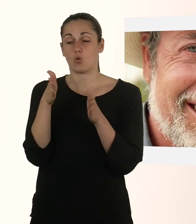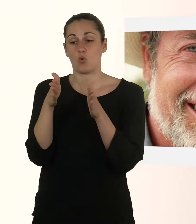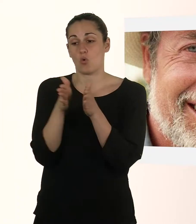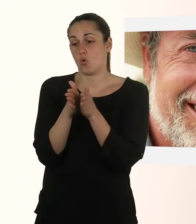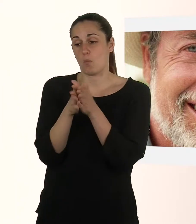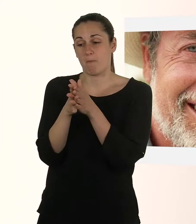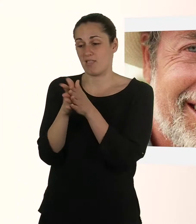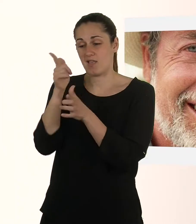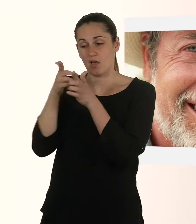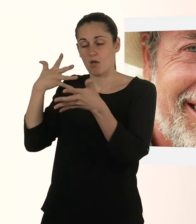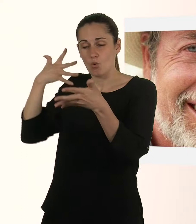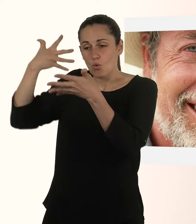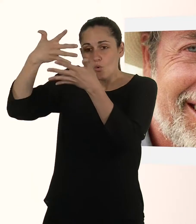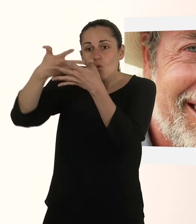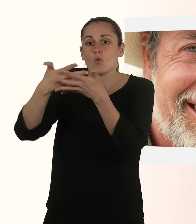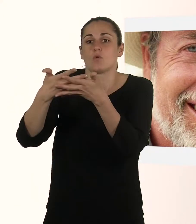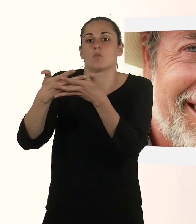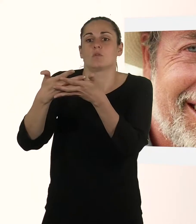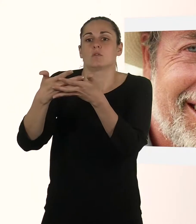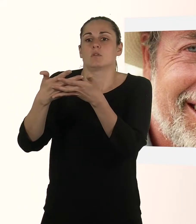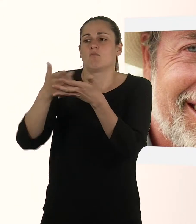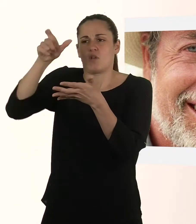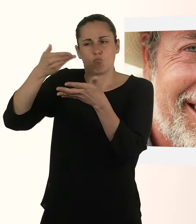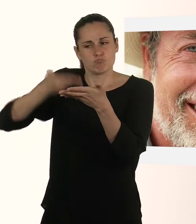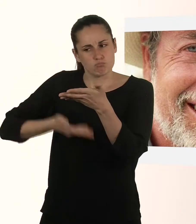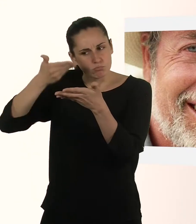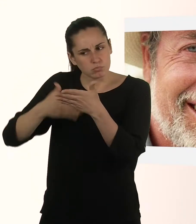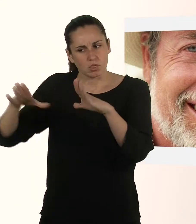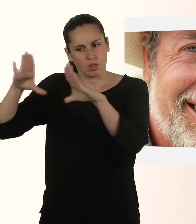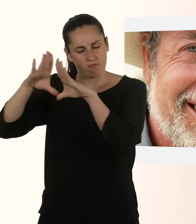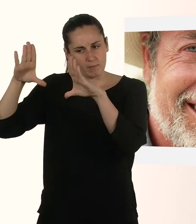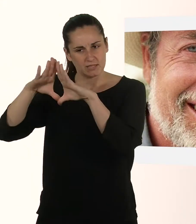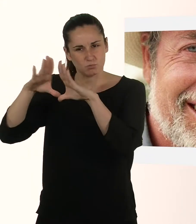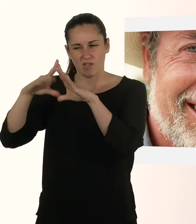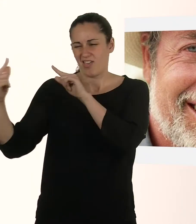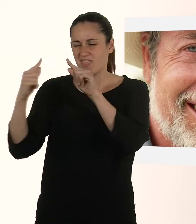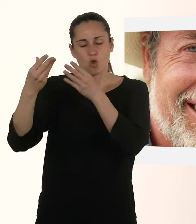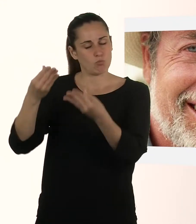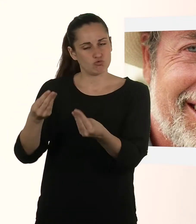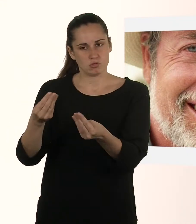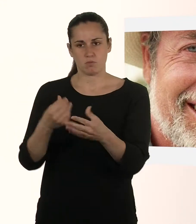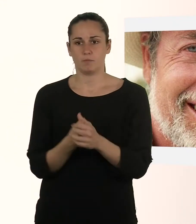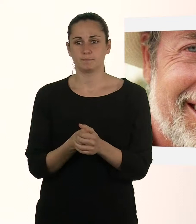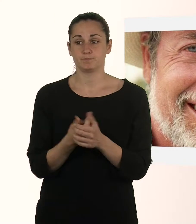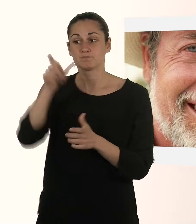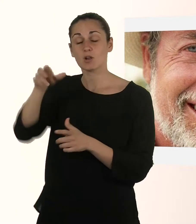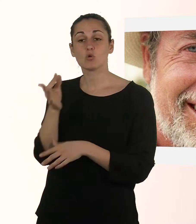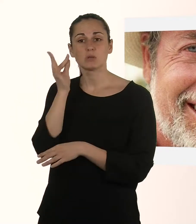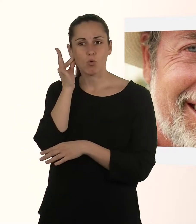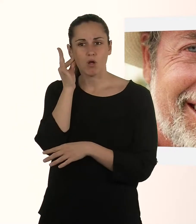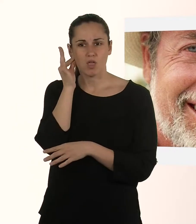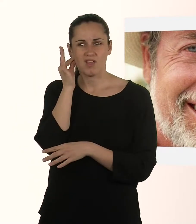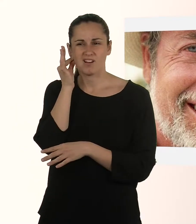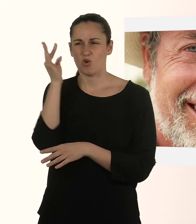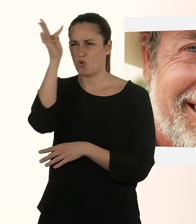muchos años y que efectivamente fue una de las grandes del feminismo en este país. Una mujer, además, con una carga teórica